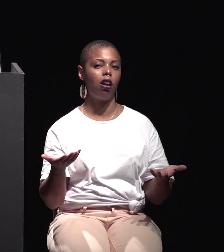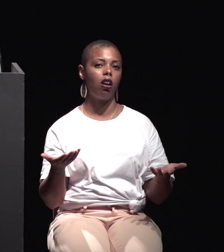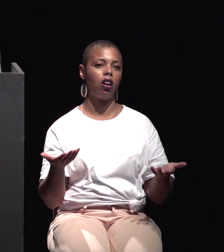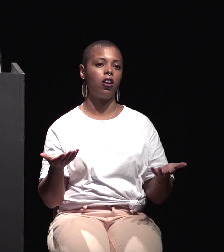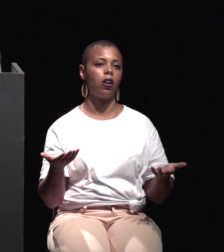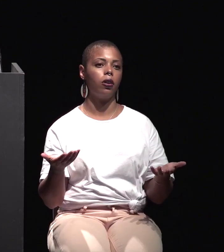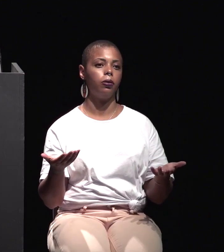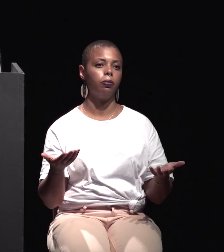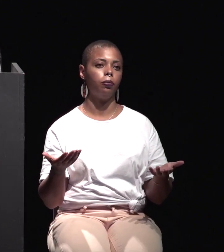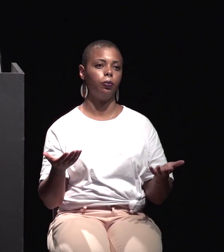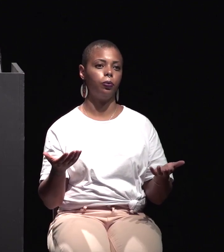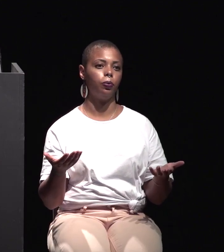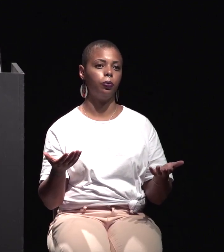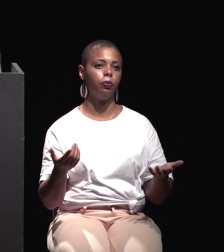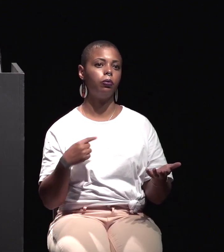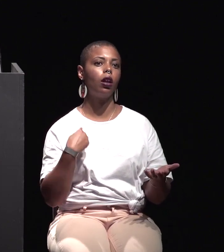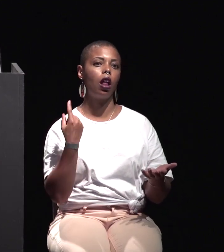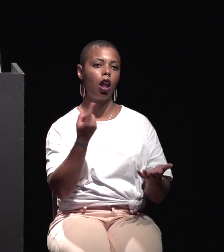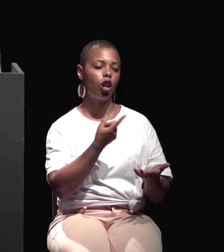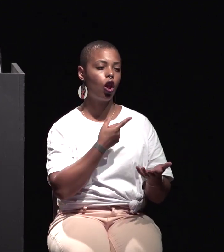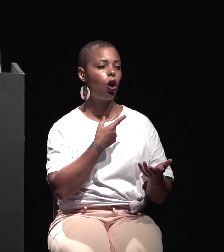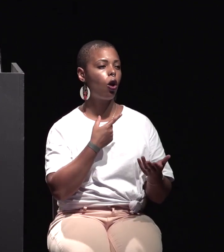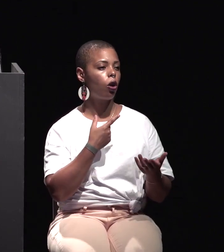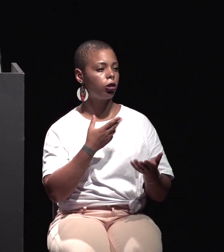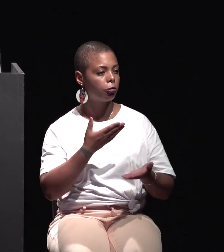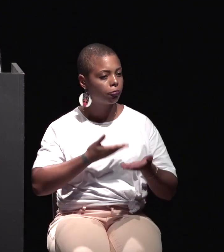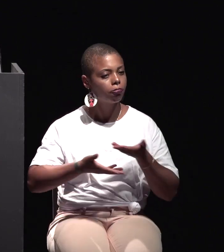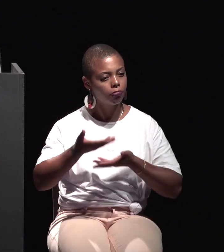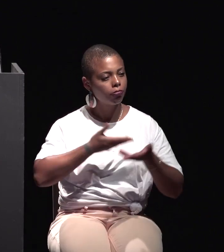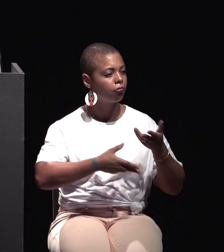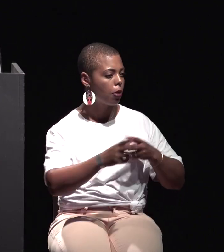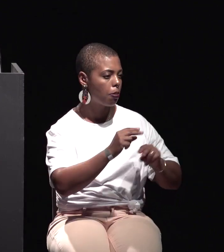para a gente conversar.